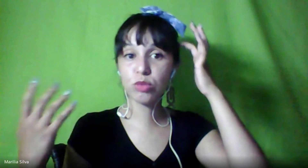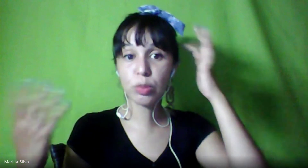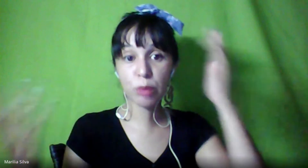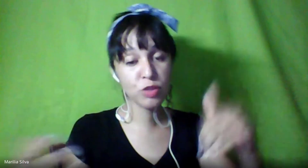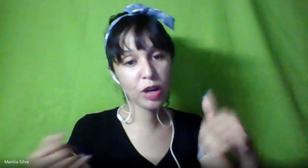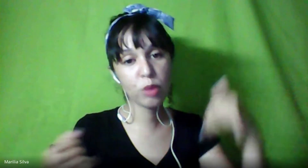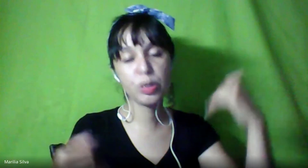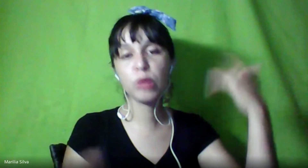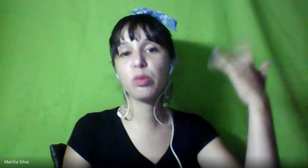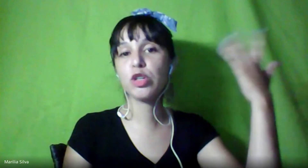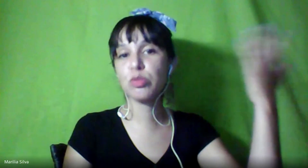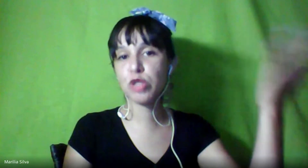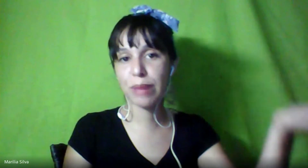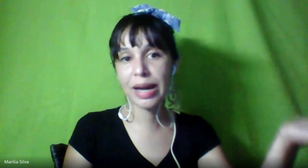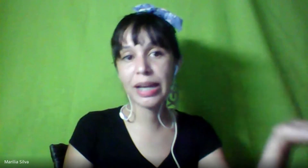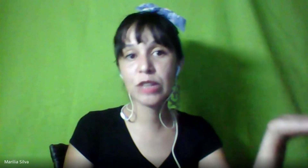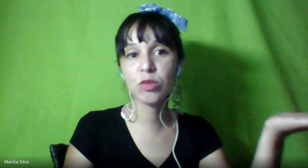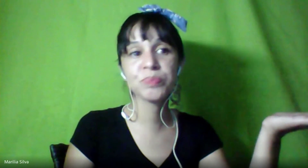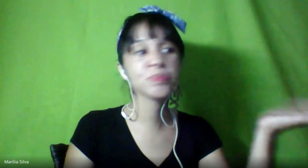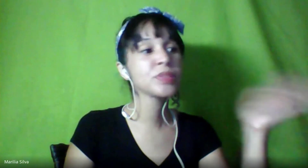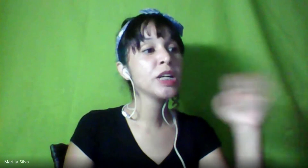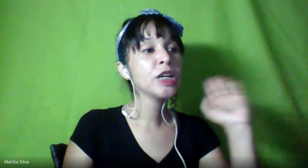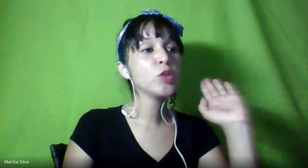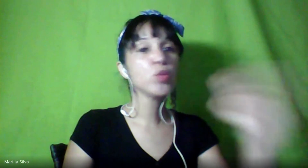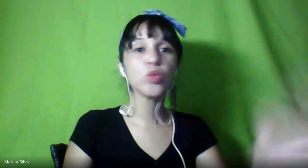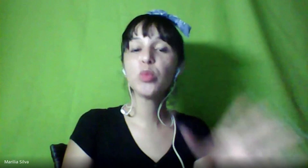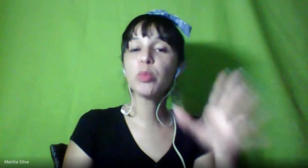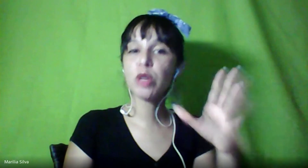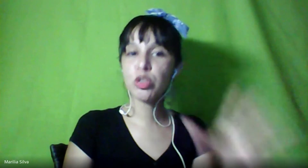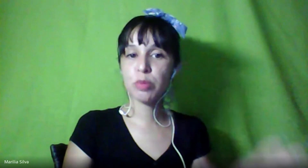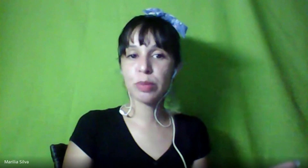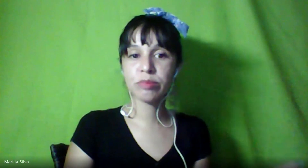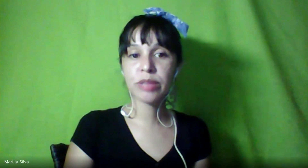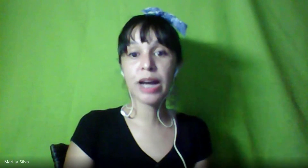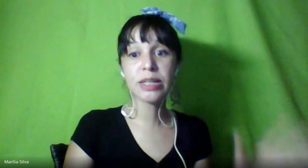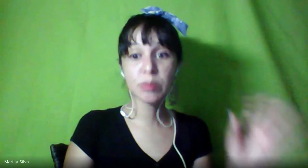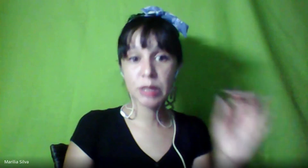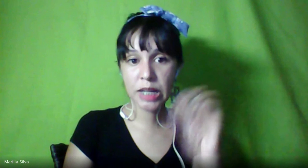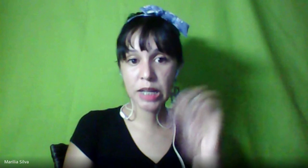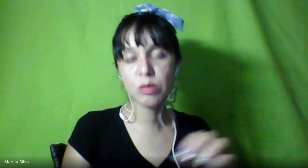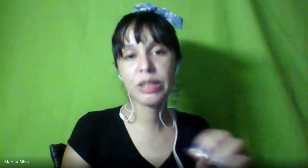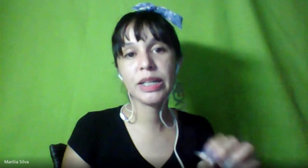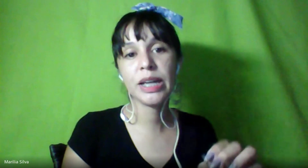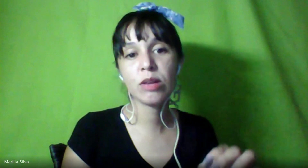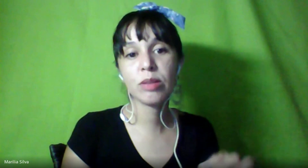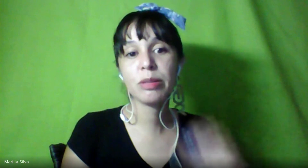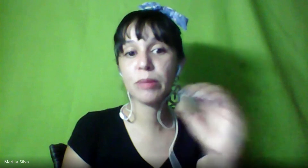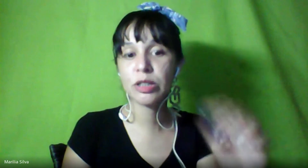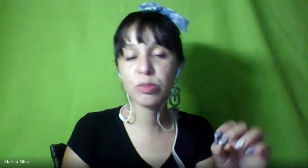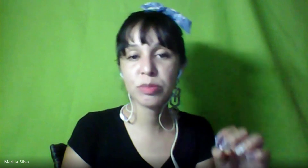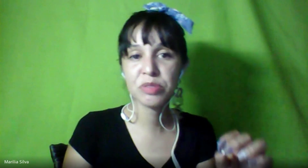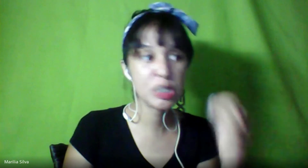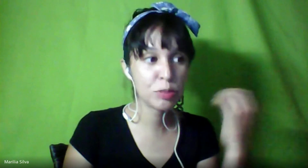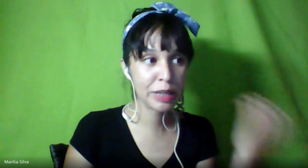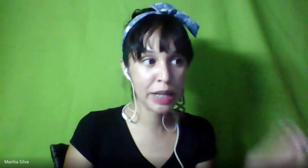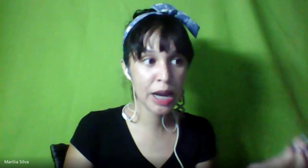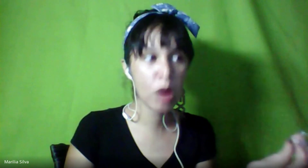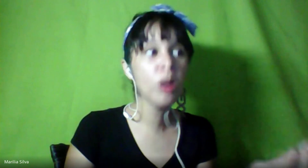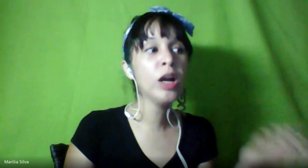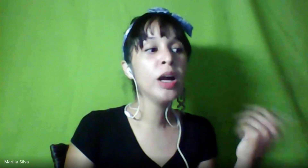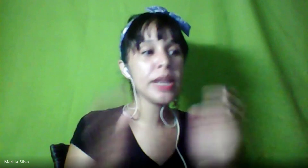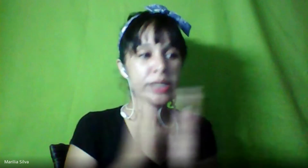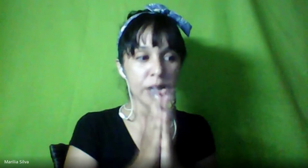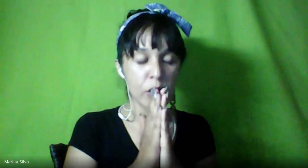alguma dúvida, pode falar comigo, pode me chamar lá no grupo, pode me perguntar. Se precisar de material também, eu mando para vocês o